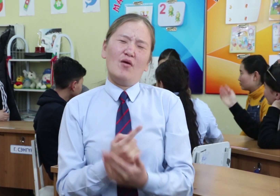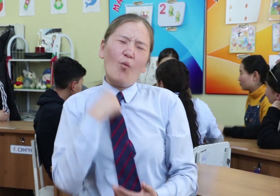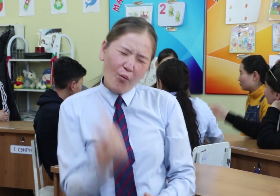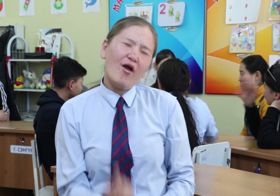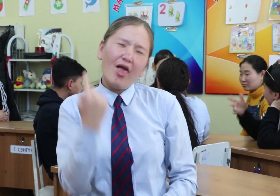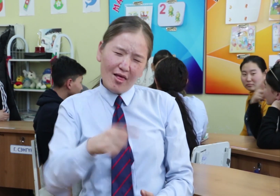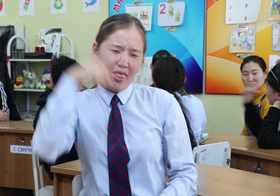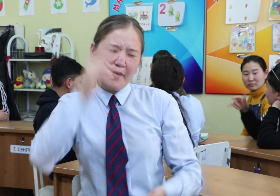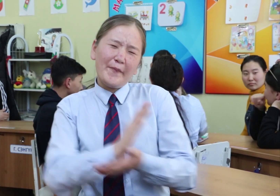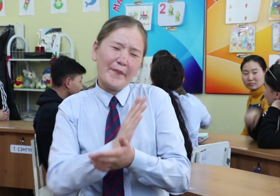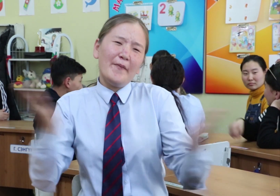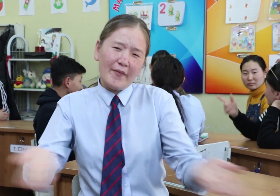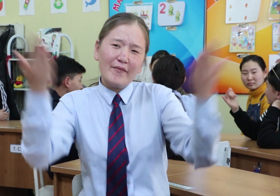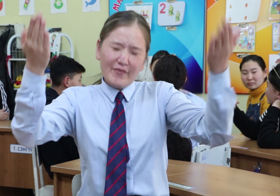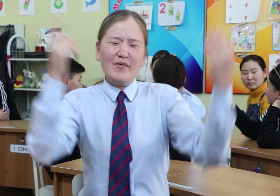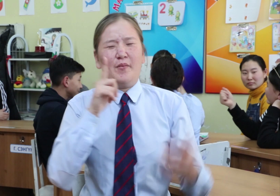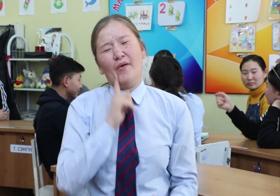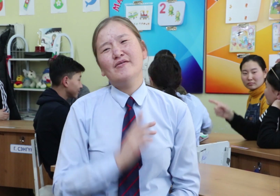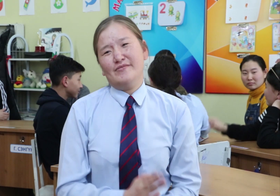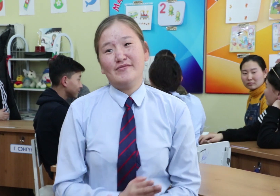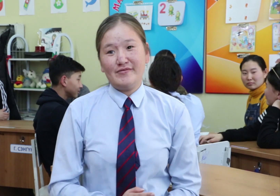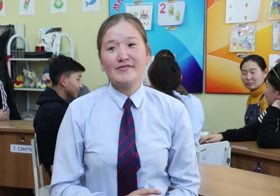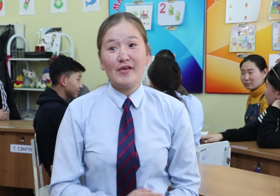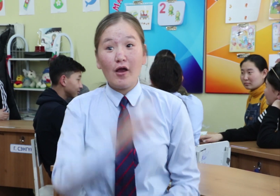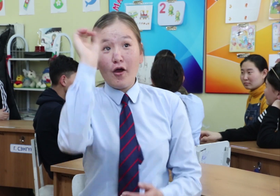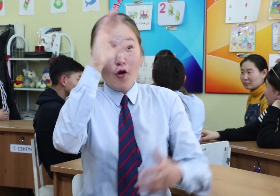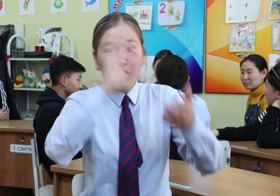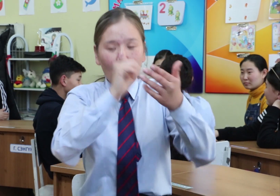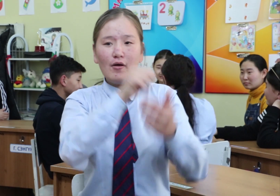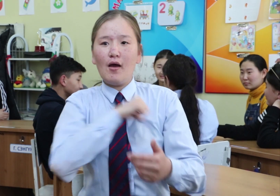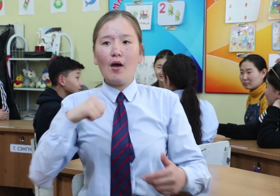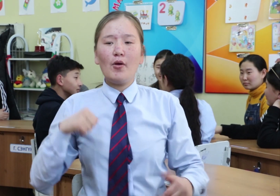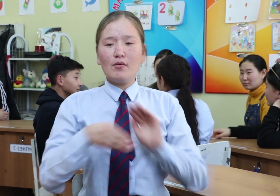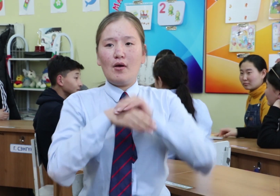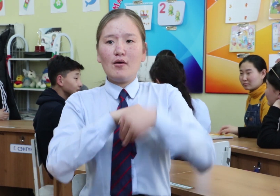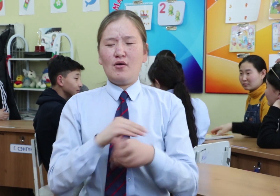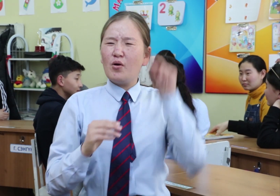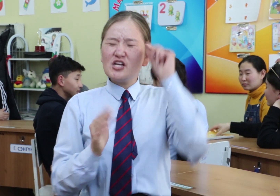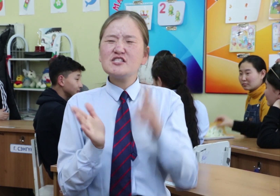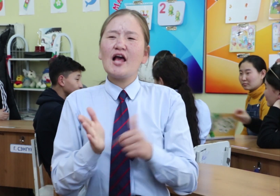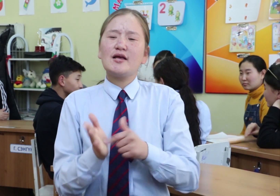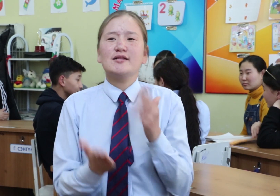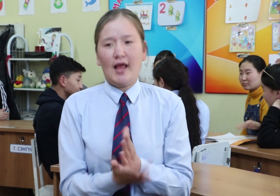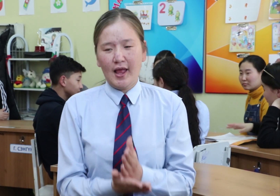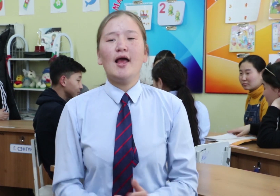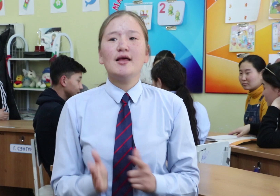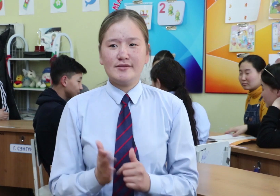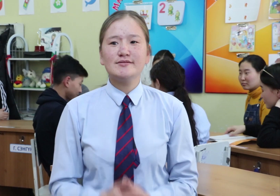гээ гэл ингээлтэй. Аас энийг нь хурдан хийгээсэй гэл хүлээгээд байна. Ийм гэрэлтэй олчих юм бол хүүхд толгон бие даага сурах